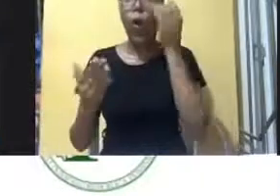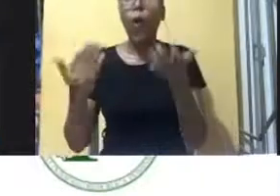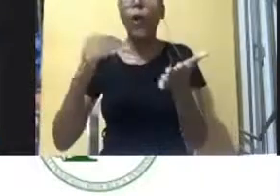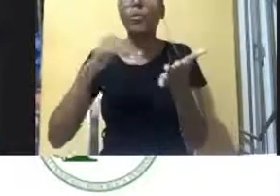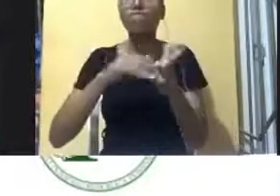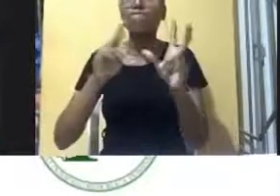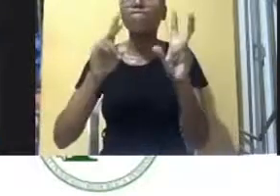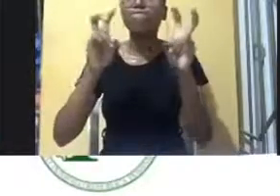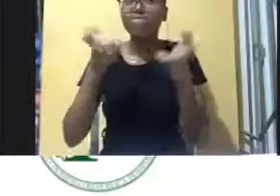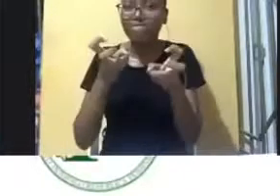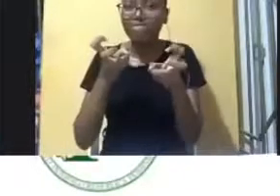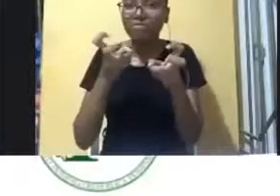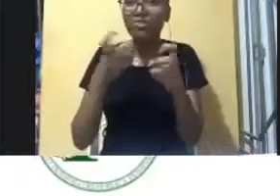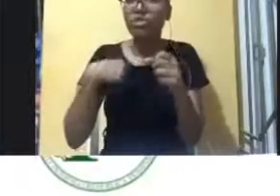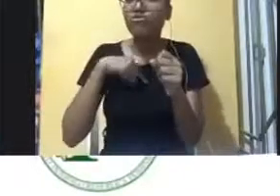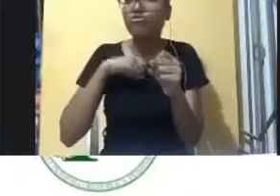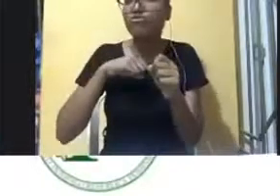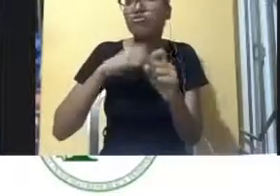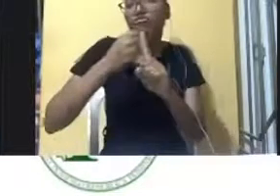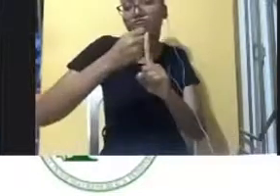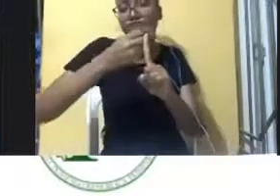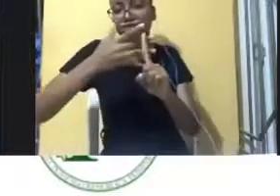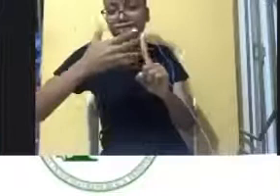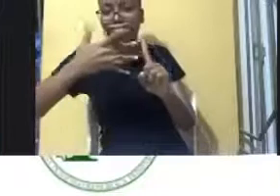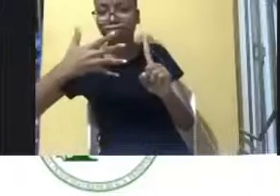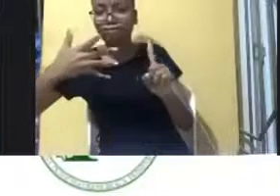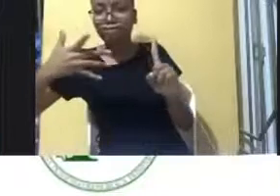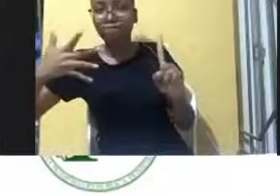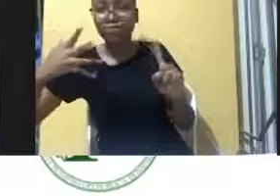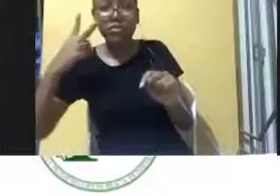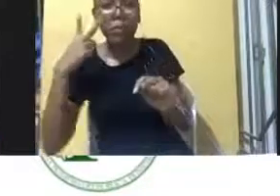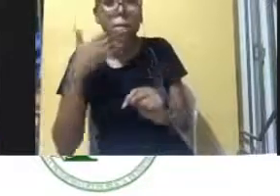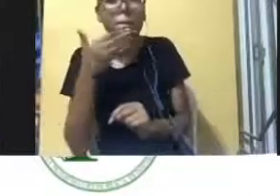poquito menos acelerado. Tendremos conferencia